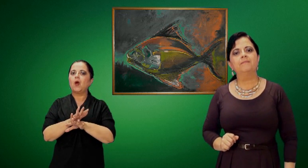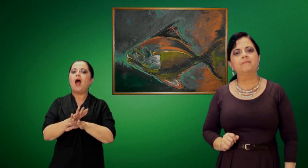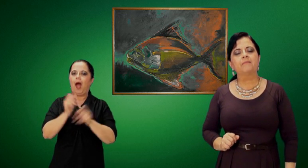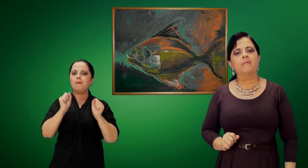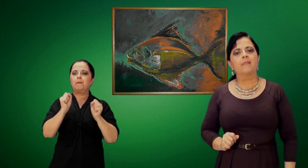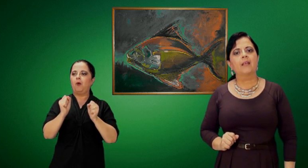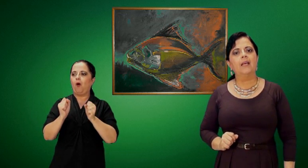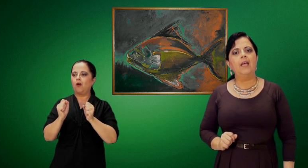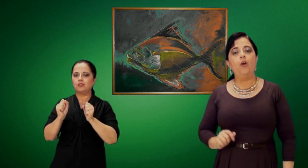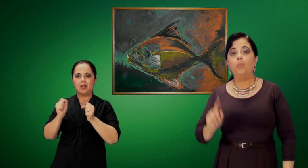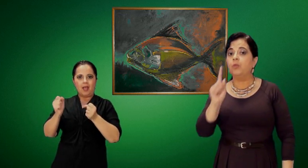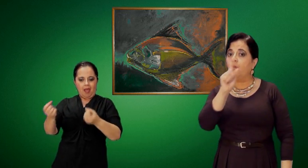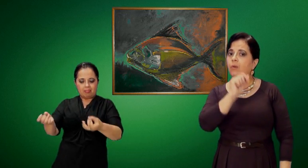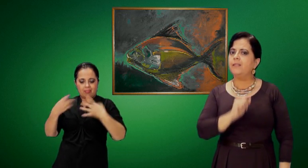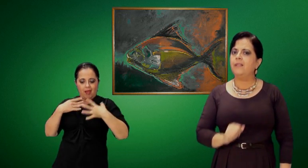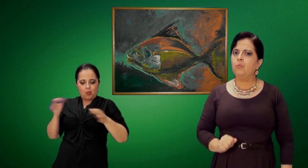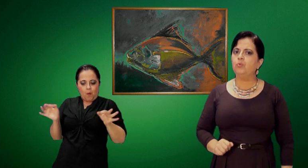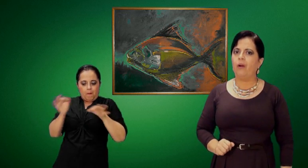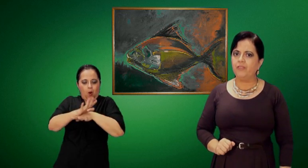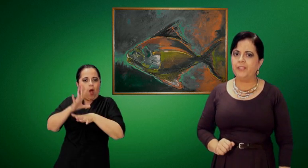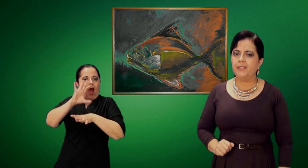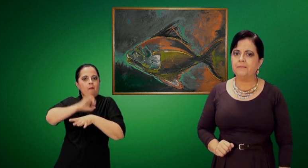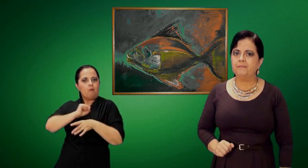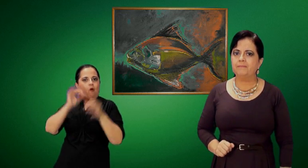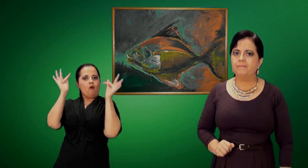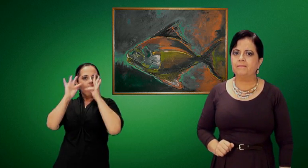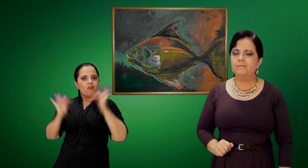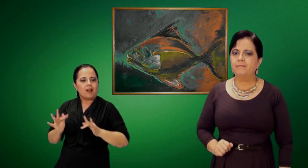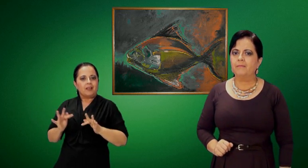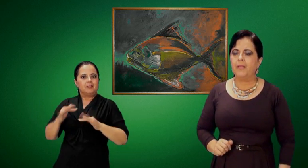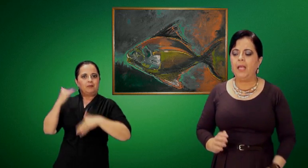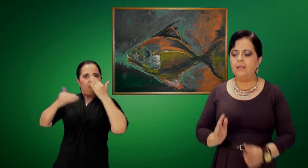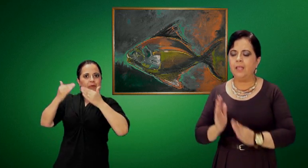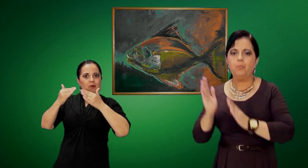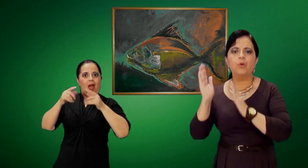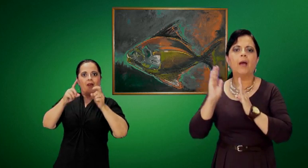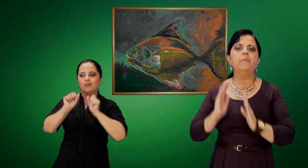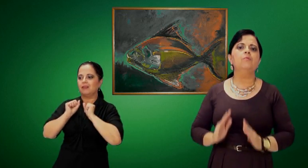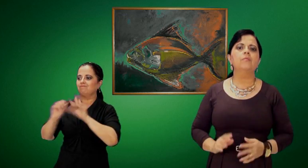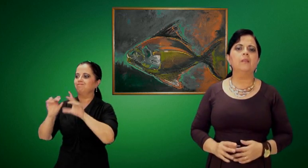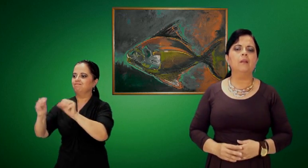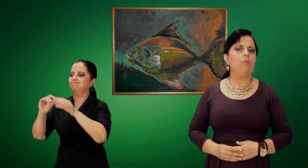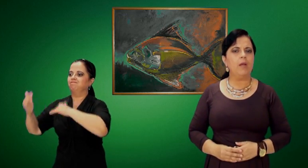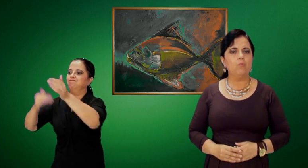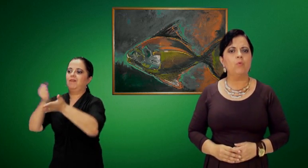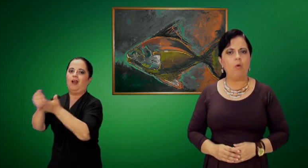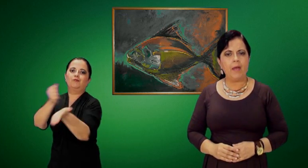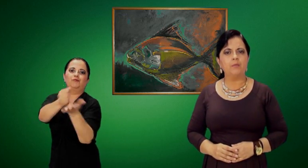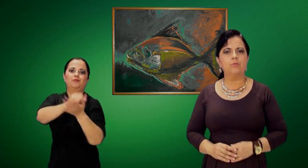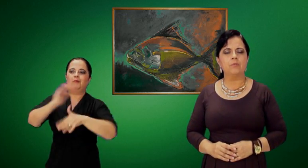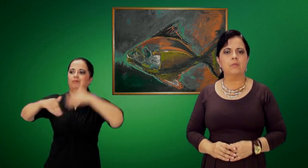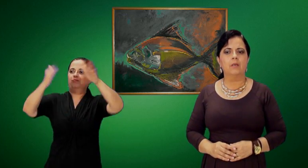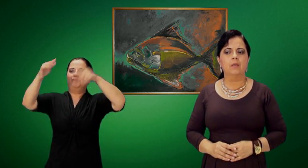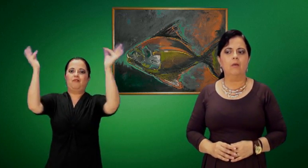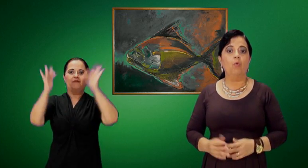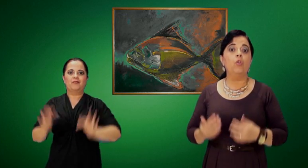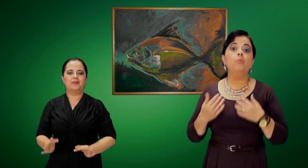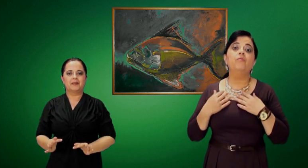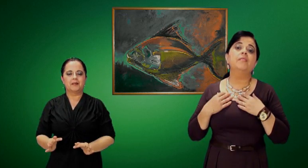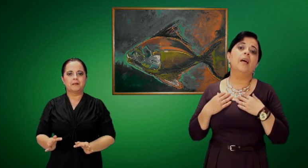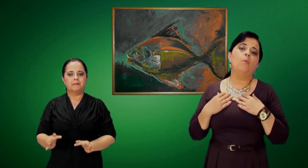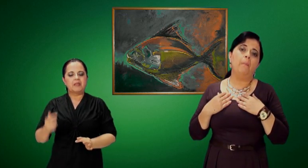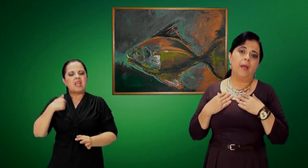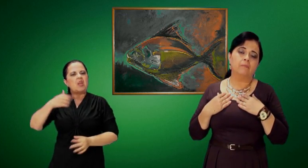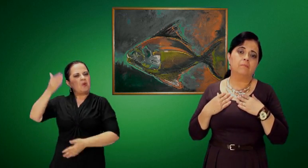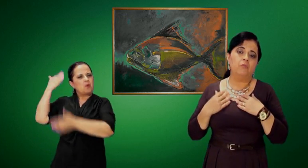comigo. Eu, por não conhecer muito a vida, entrei por caminhos que não eram corretos, ou não